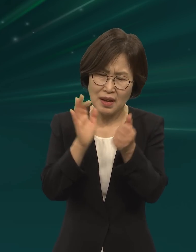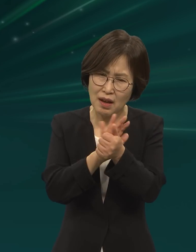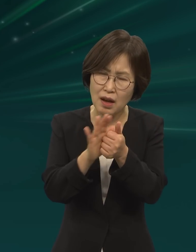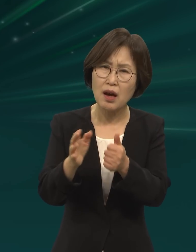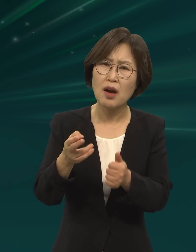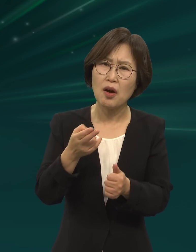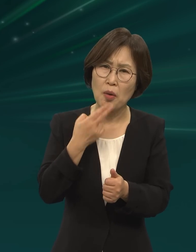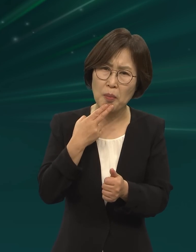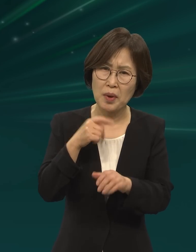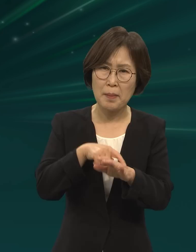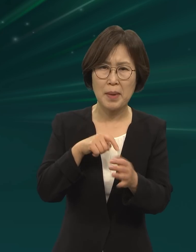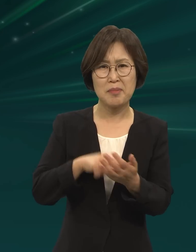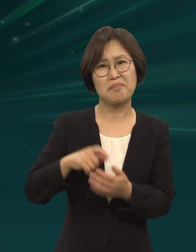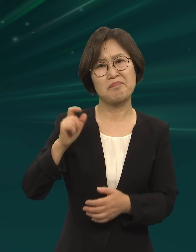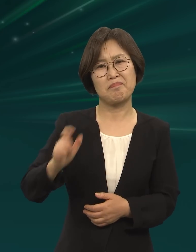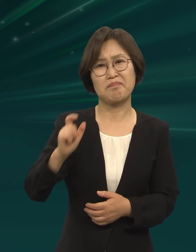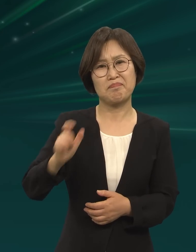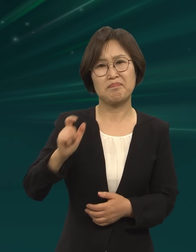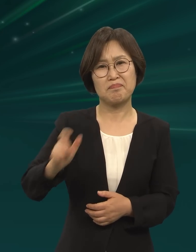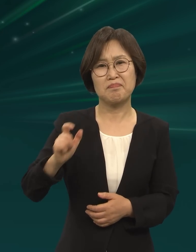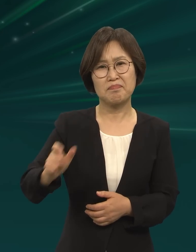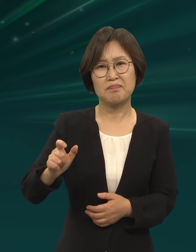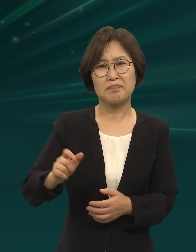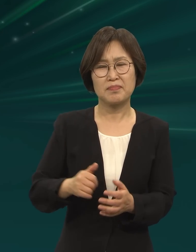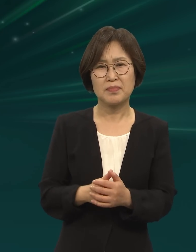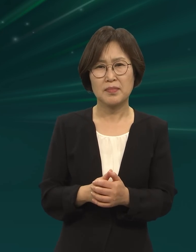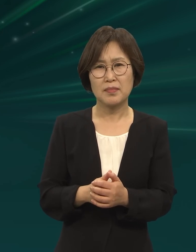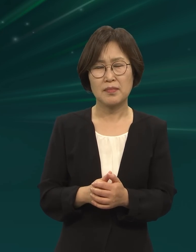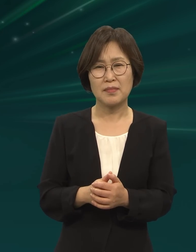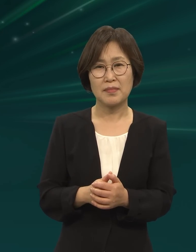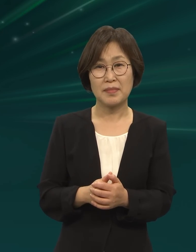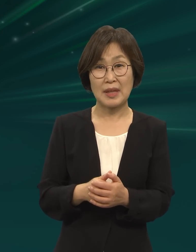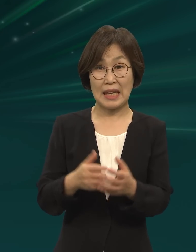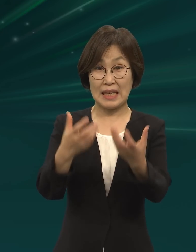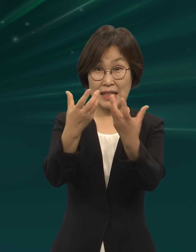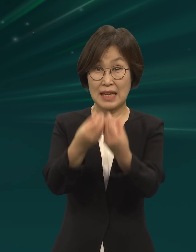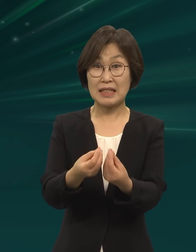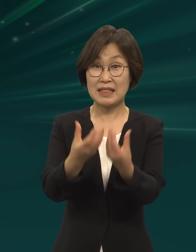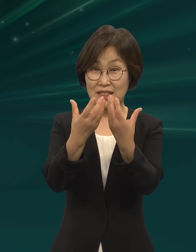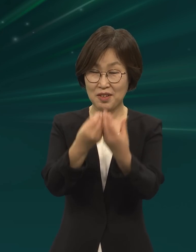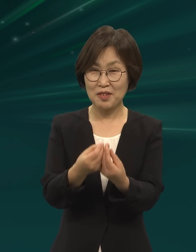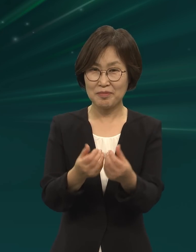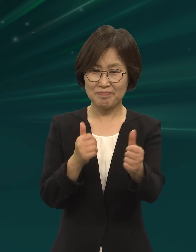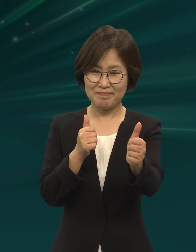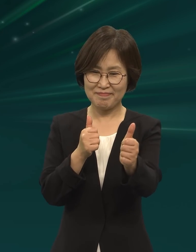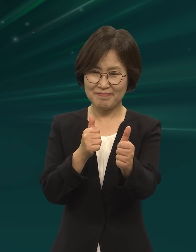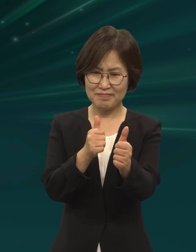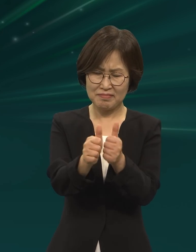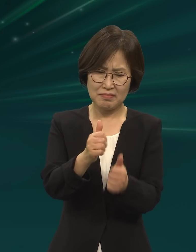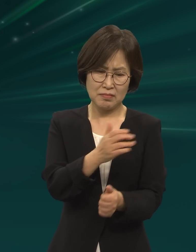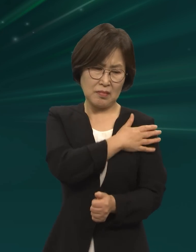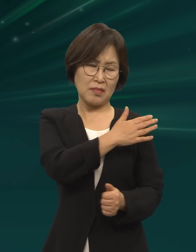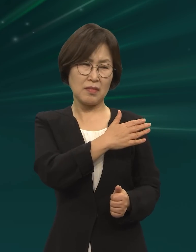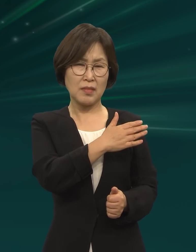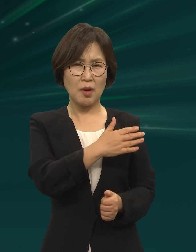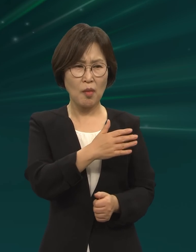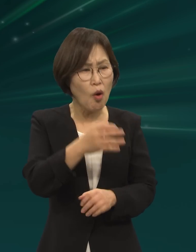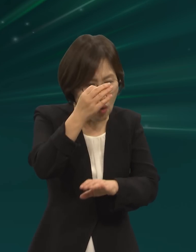너무 딱딱해요. 만약 우리 한국 사람들이 걸어가면서 다쳤잖아. 죄송합니다.